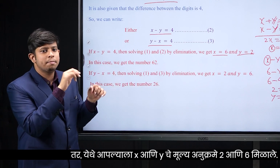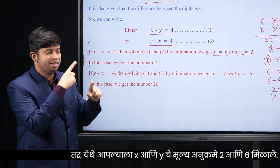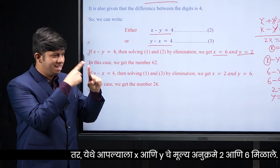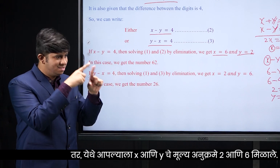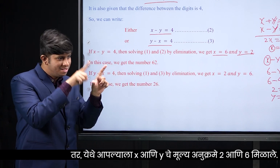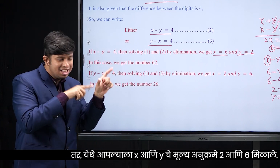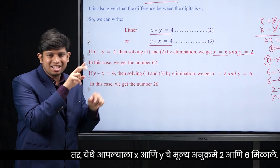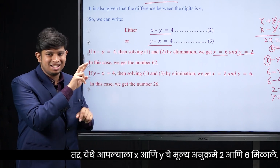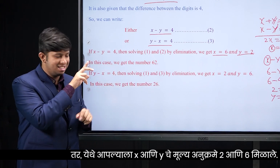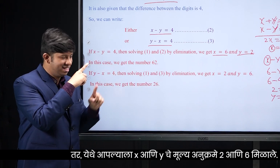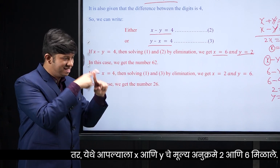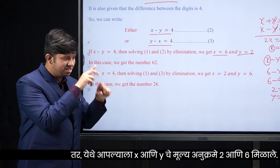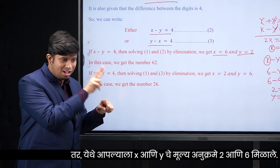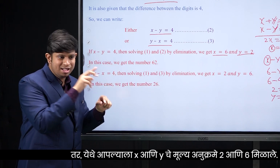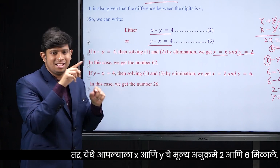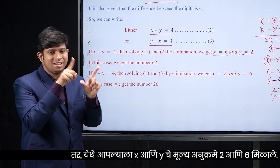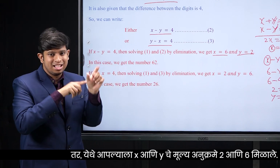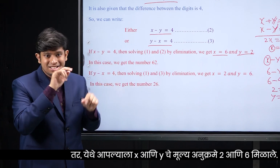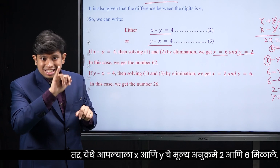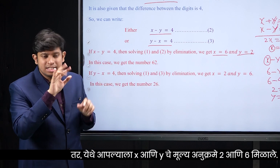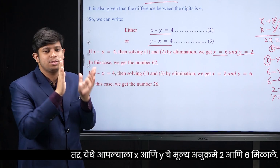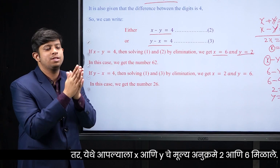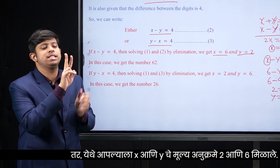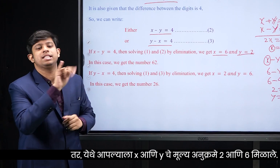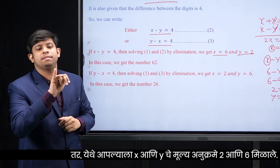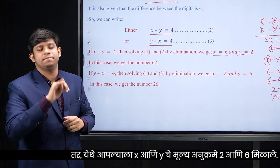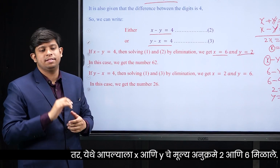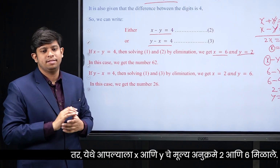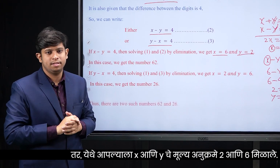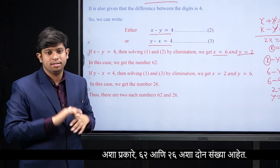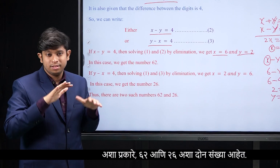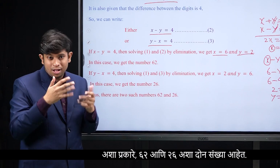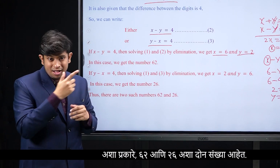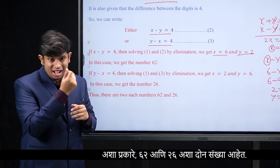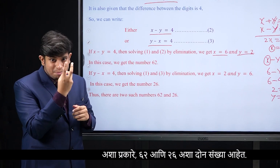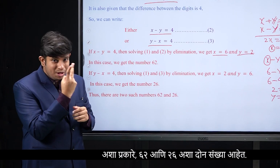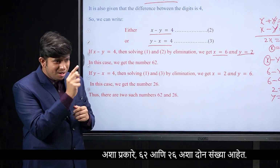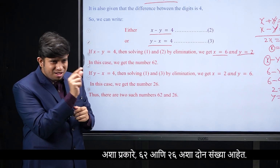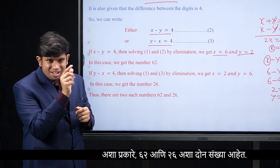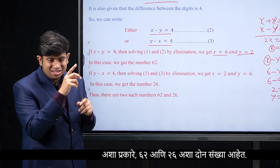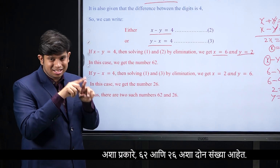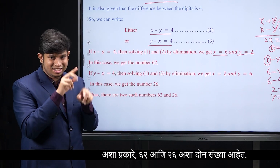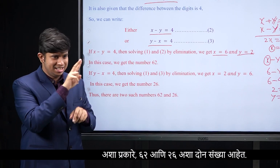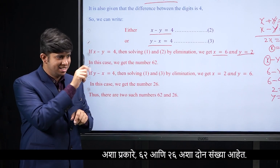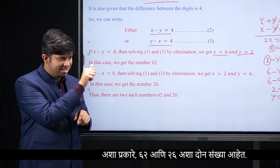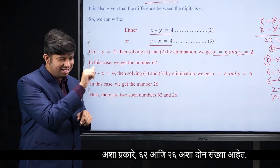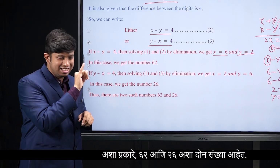येथे आपल्याला x आणि y चे मूल्य अनुक्रमे 2 आणि 6 मिळाले. अशा प्रकारे 62 आणि 26 अशा 2 संख्या